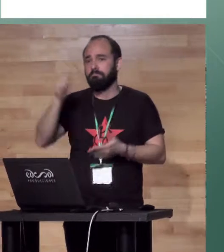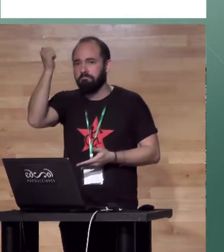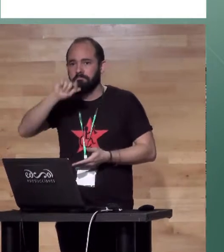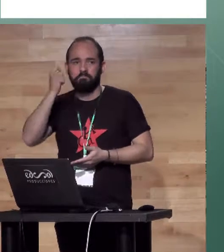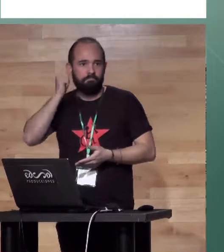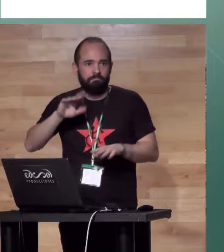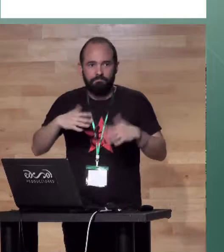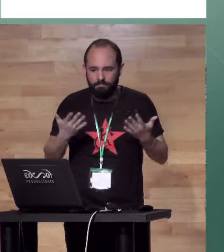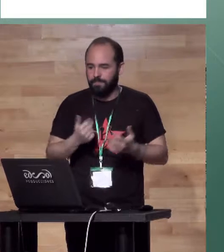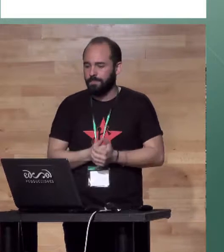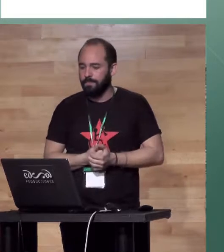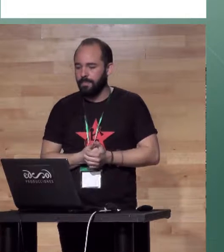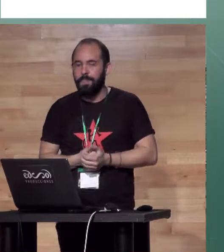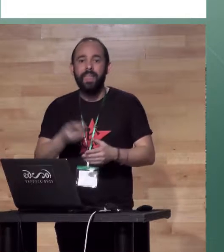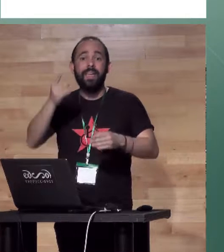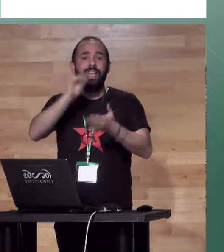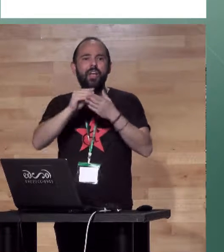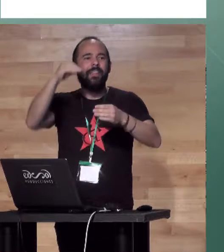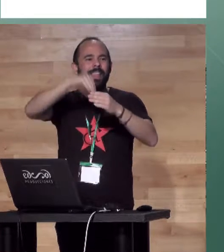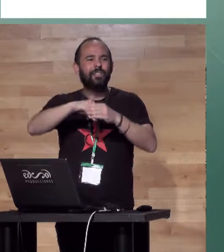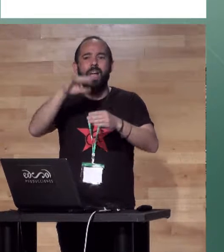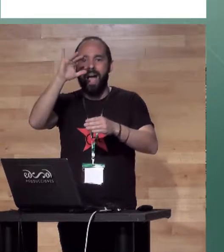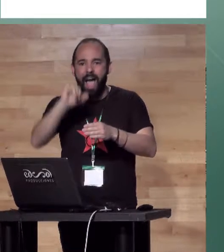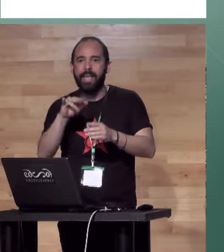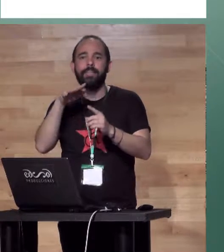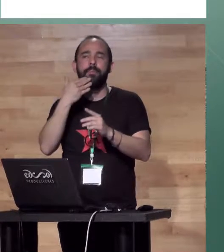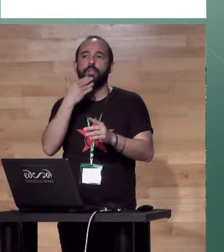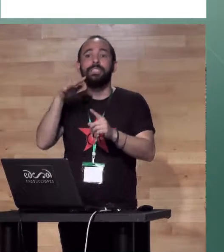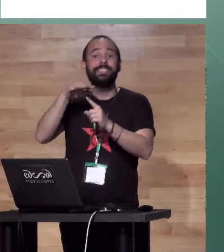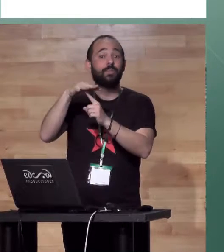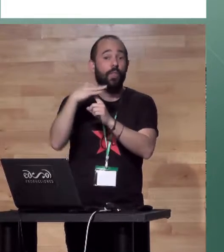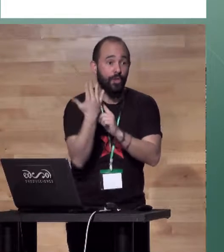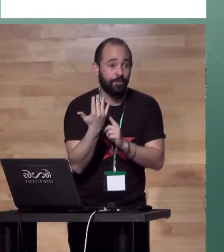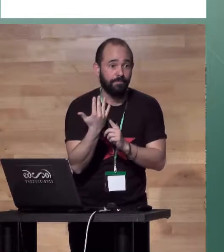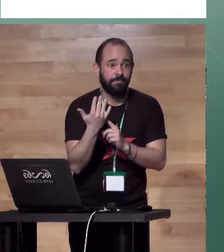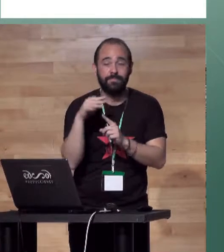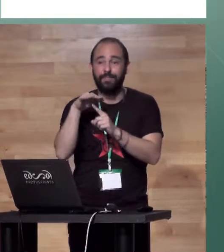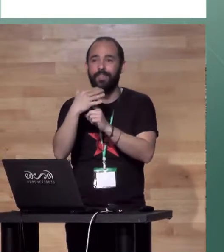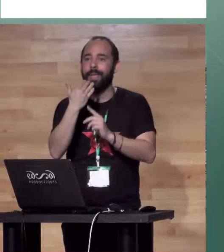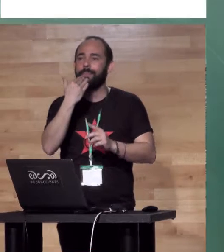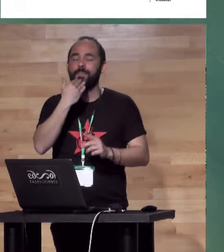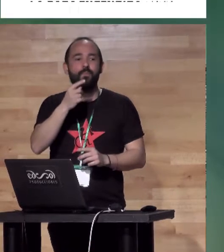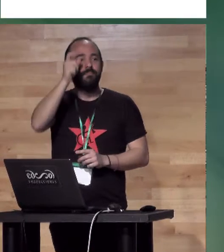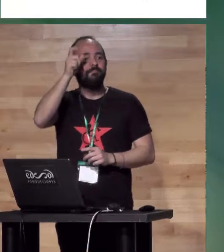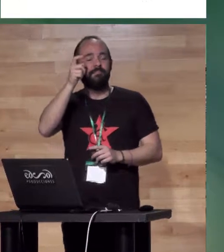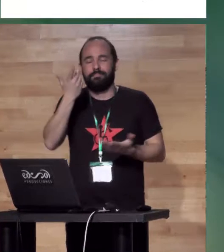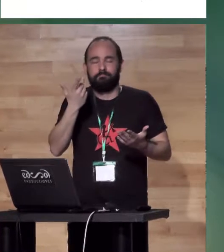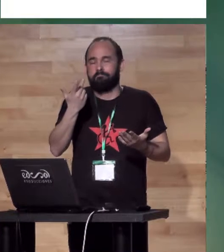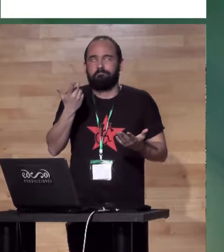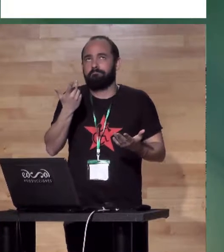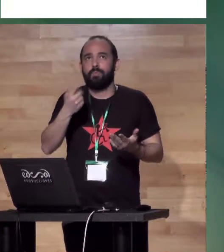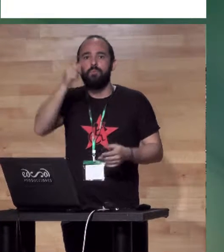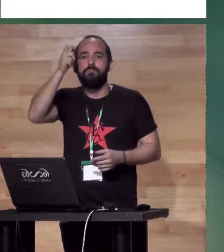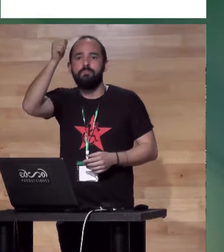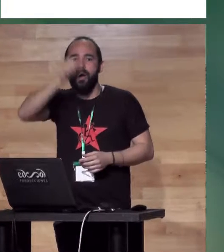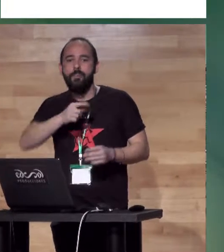elabora, lógicamente, el guionista. Hombre, mujer, me da igual. El guión elabora el guionista y está metido en la